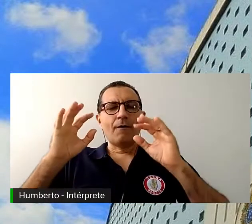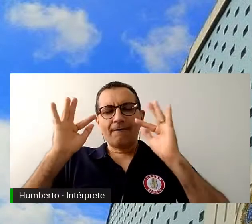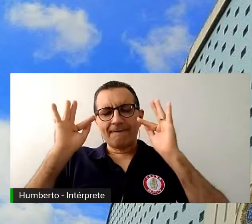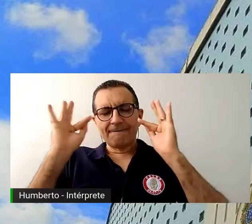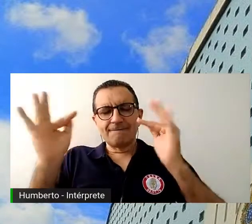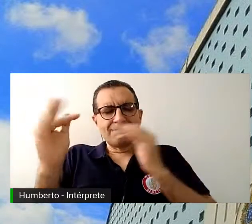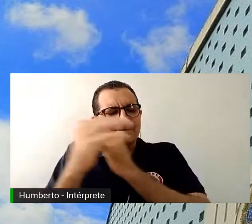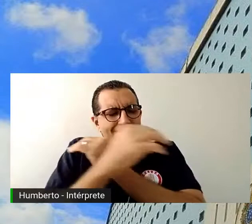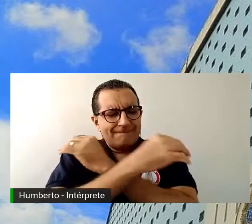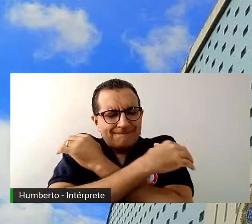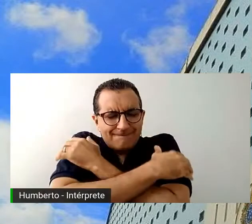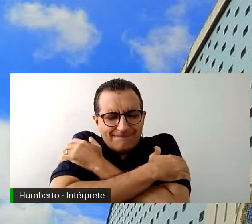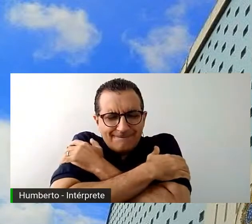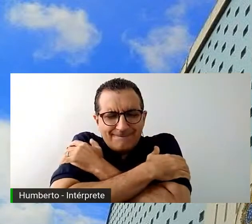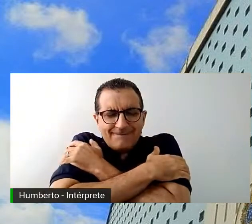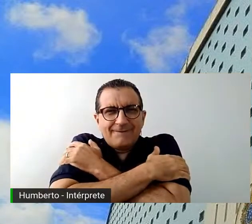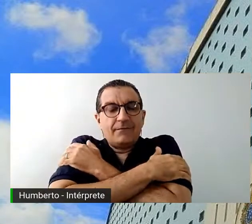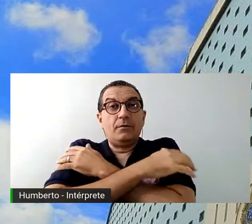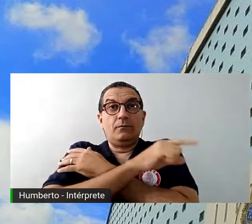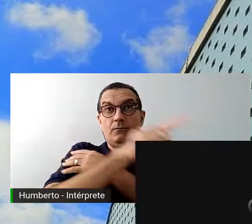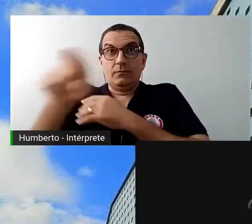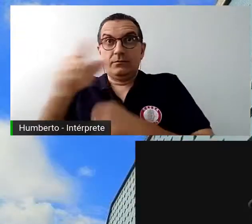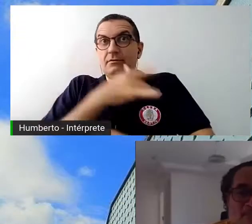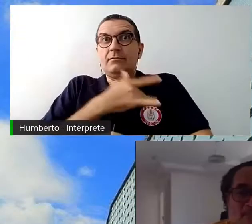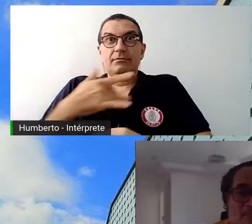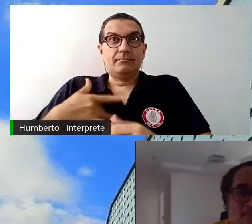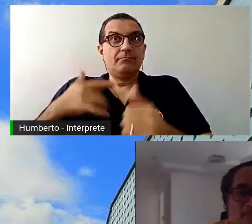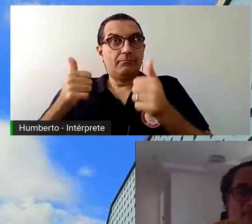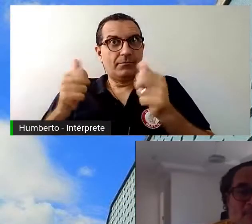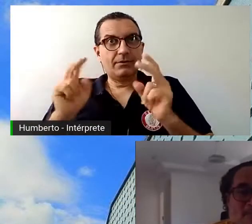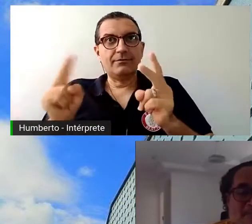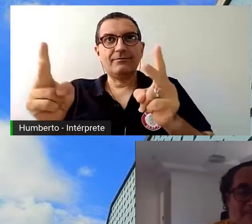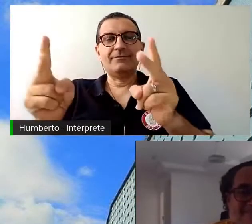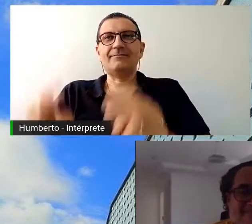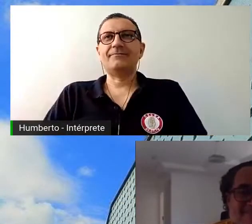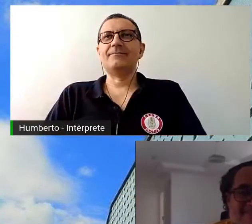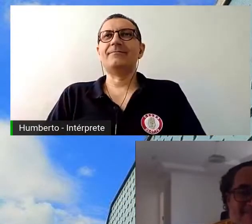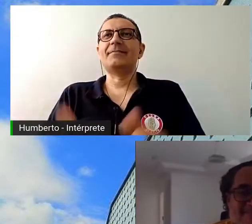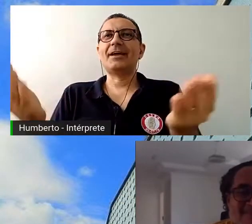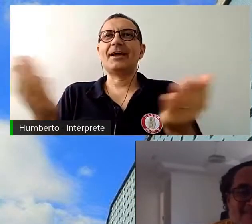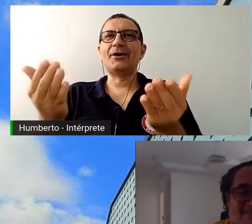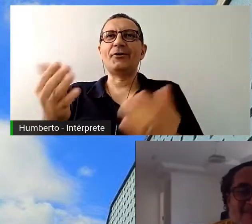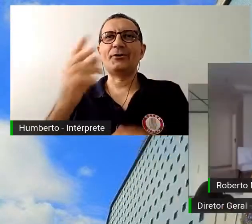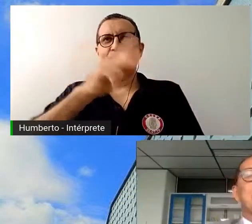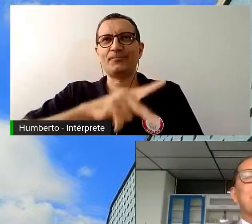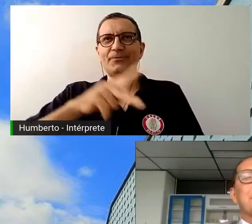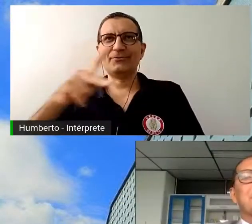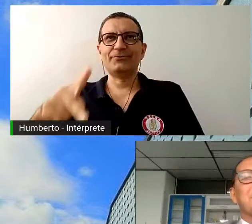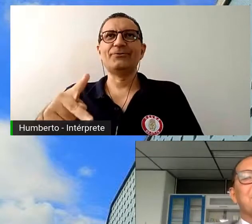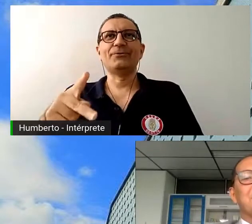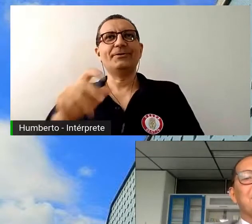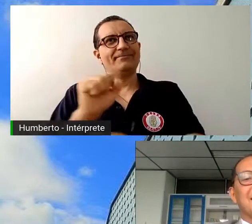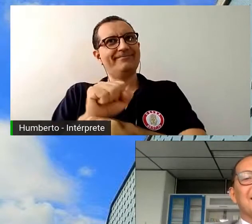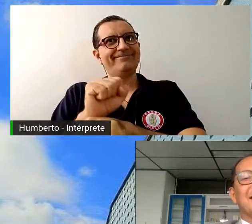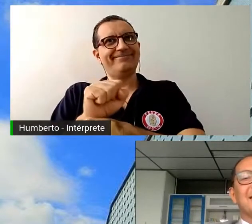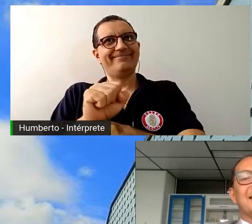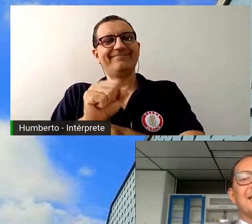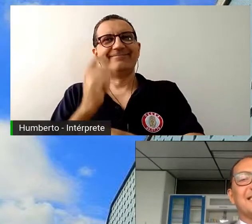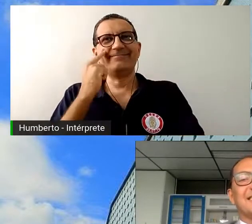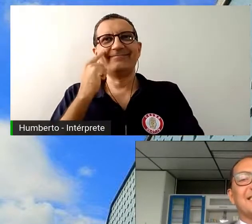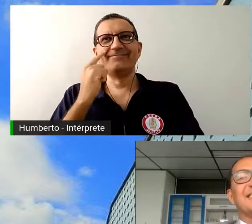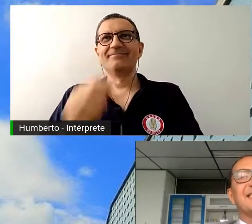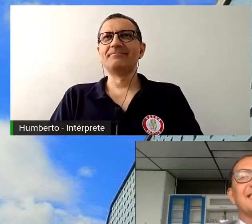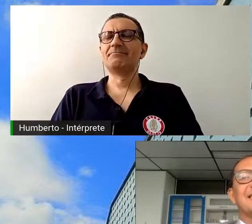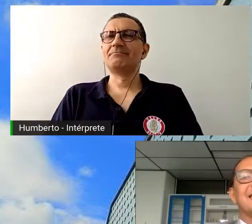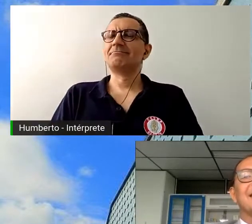e vamos aí aguardar, né, a fala da professora Maria Seavada. Obrigado. Obrigado, professor